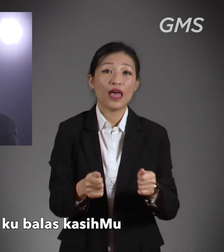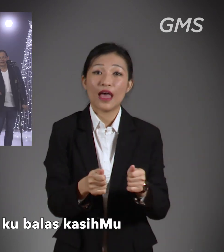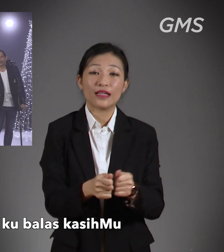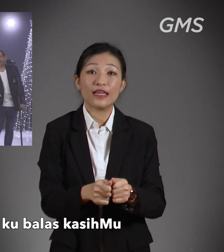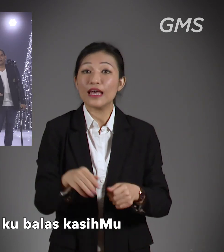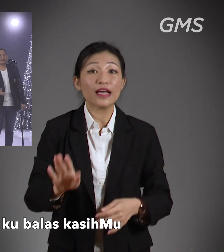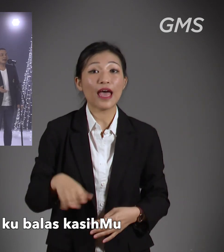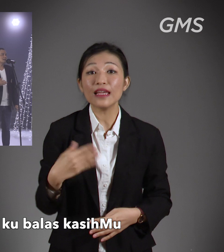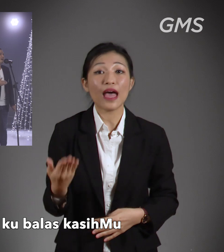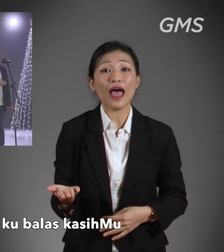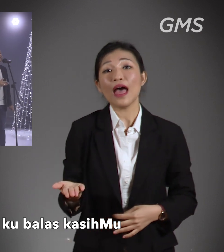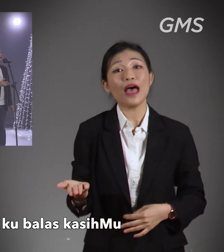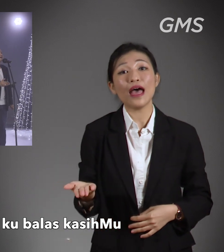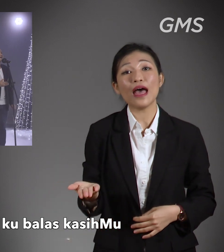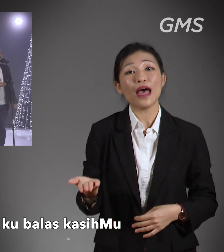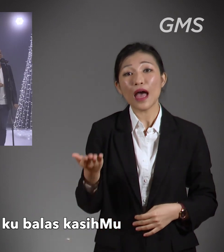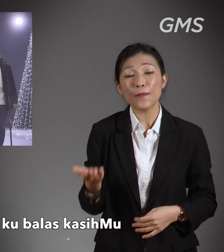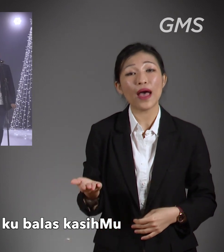Yesus. Dengan